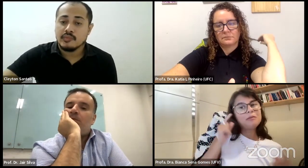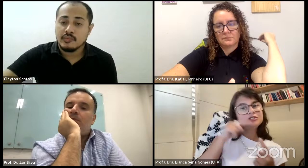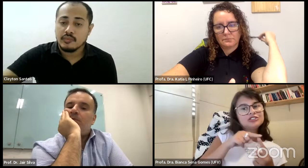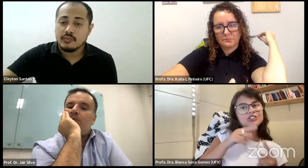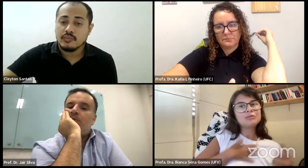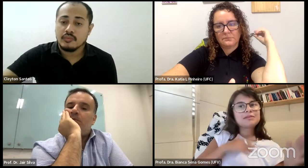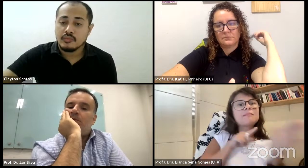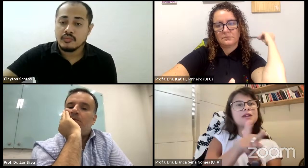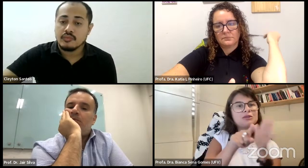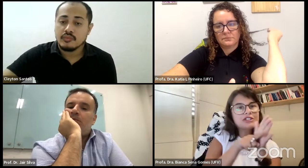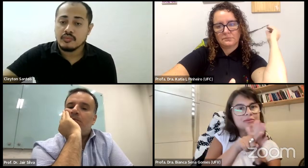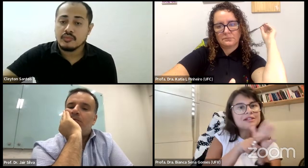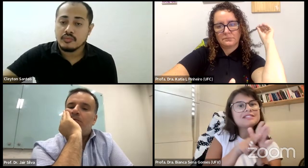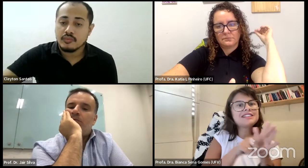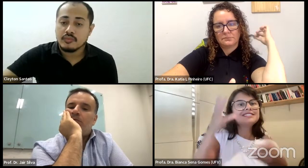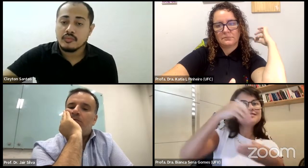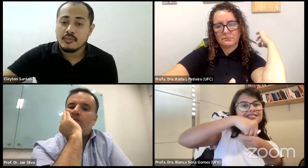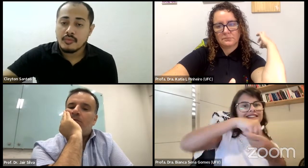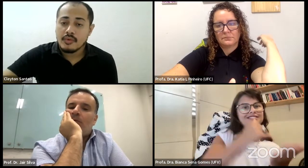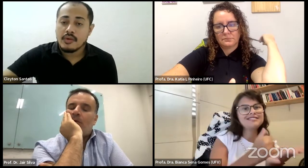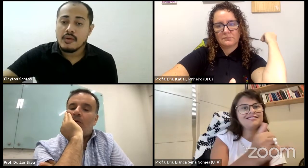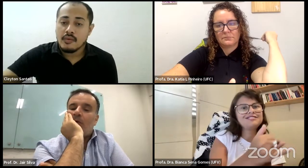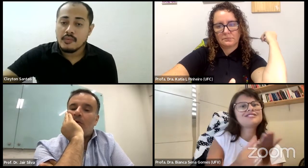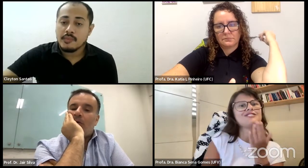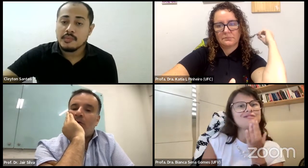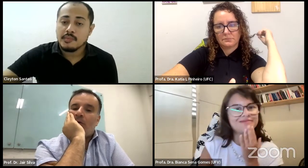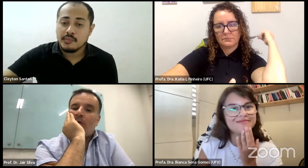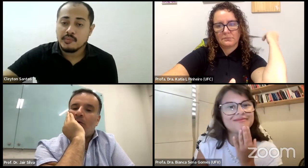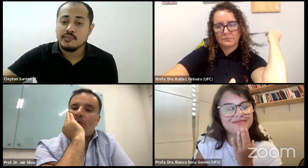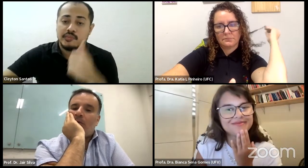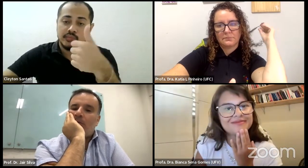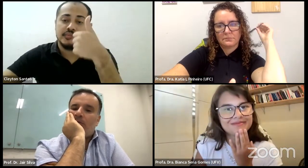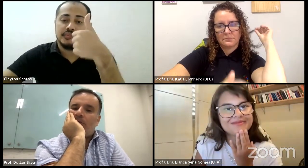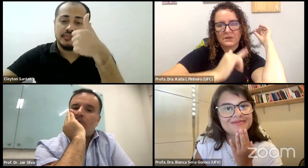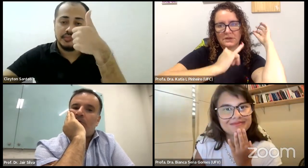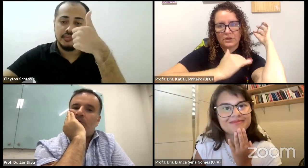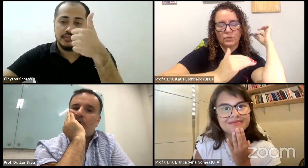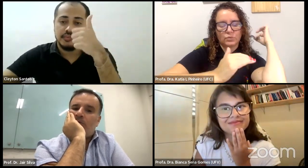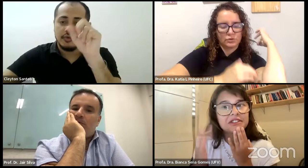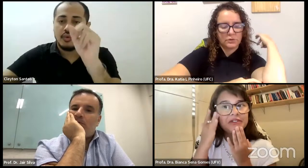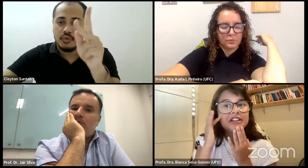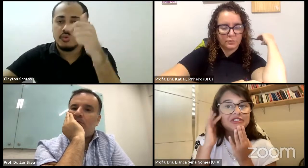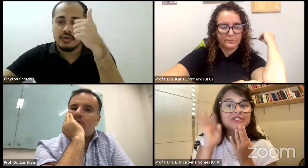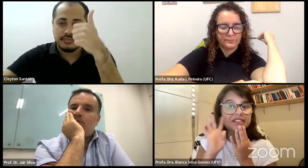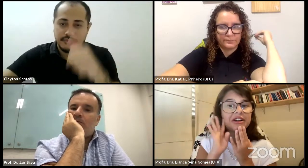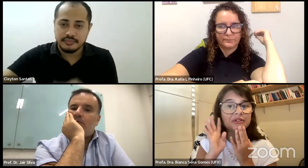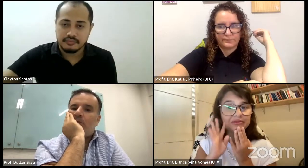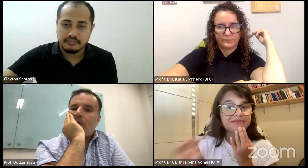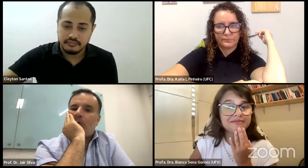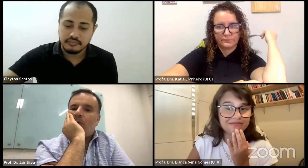Lá no final, ou depois das justificativas, né, essa parte da sua pesquisa, acredito.